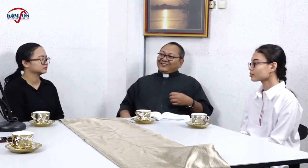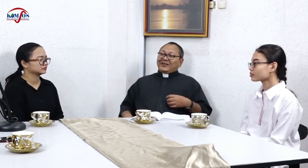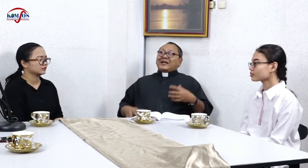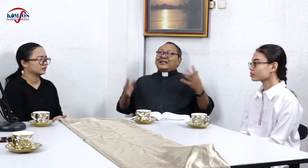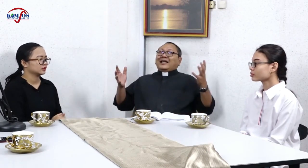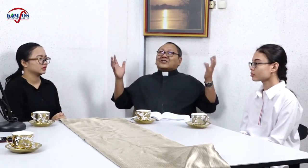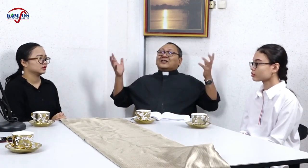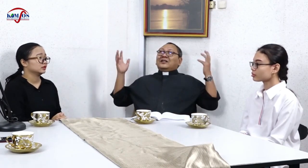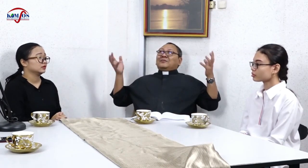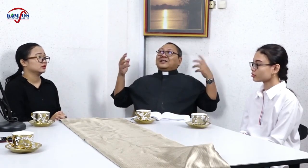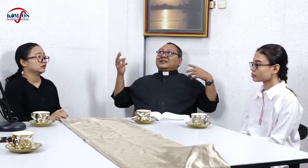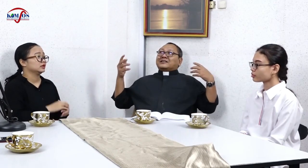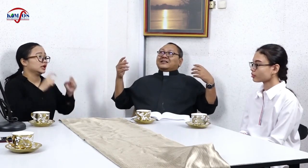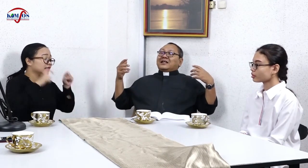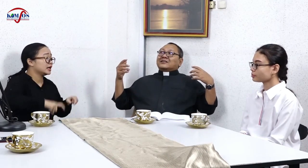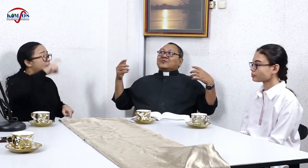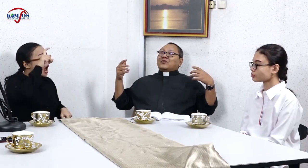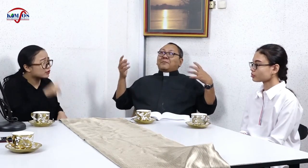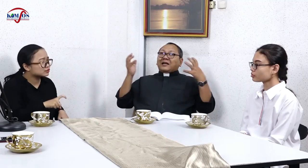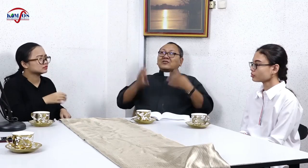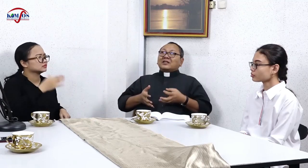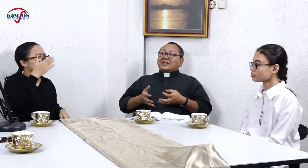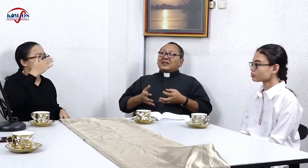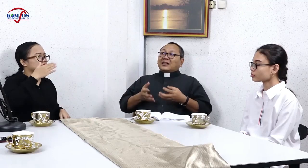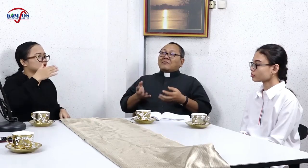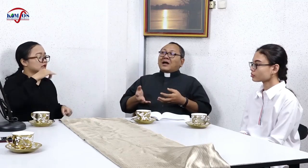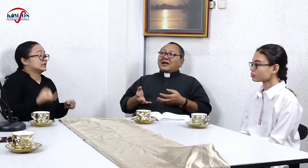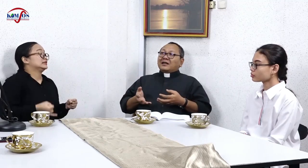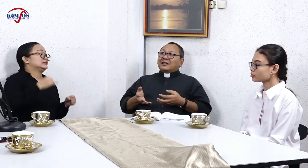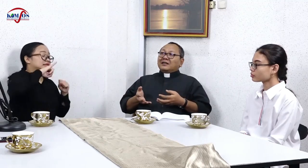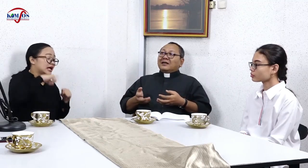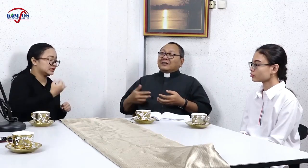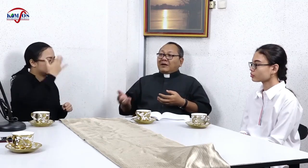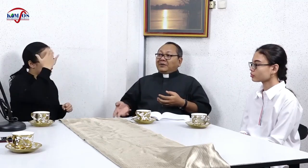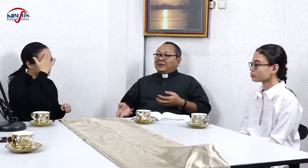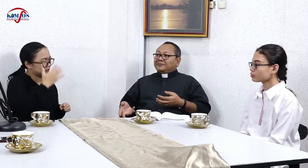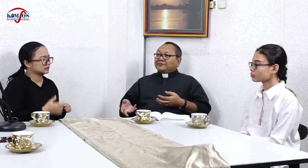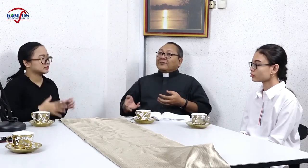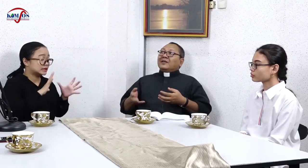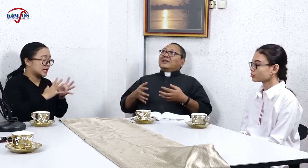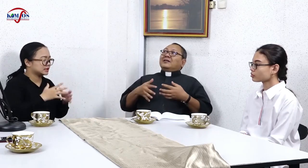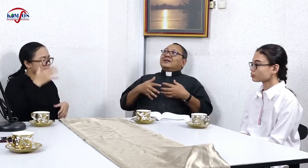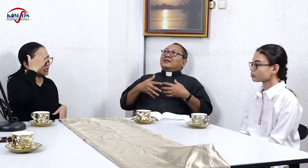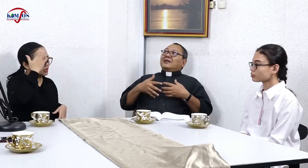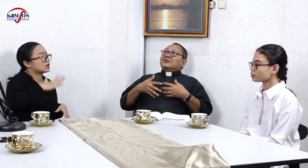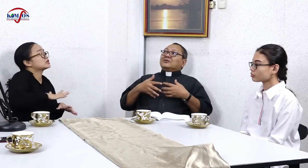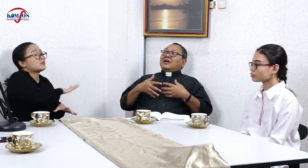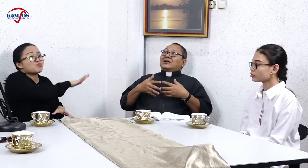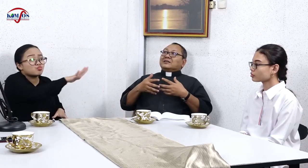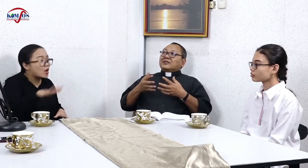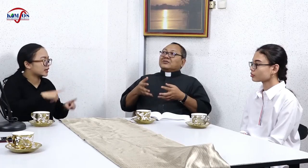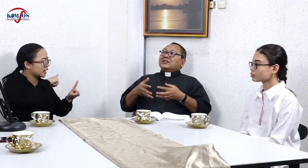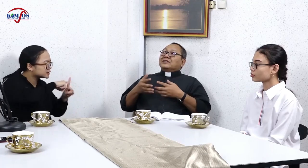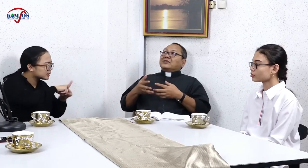memang ini harus menjadi kesadaran semua Paroki ramah difabel selalu